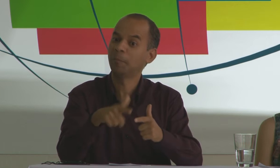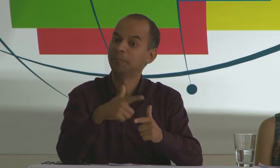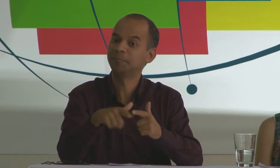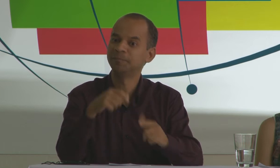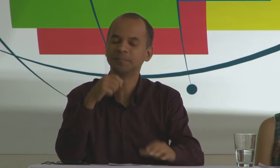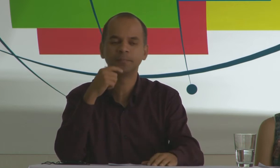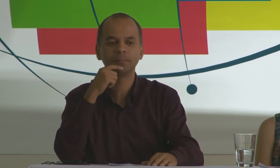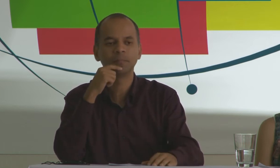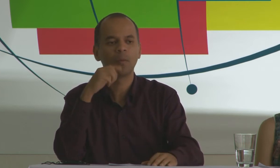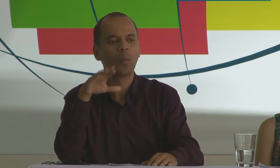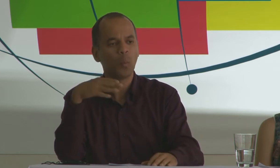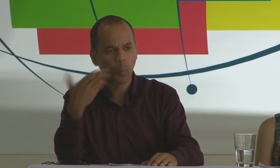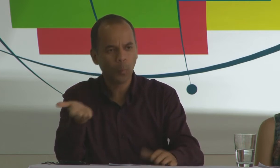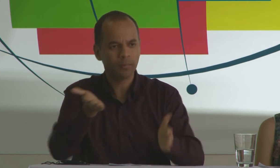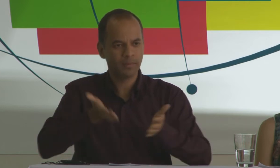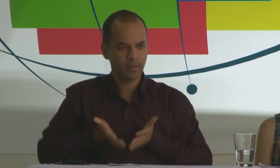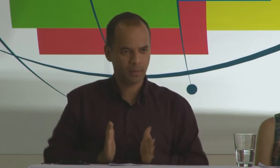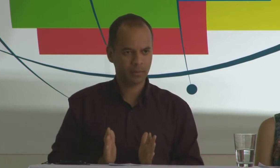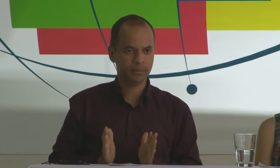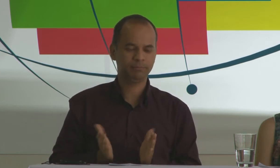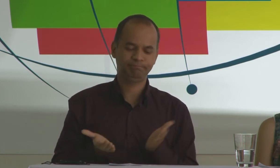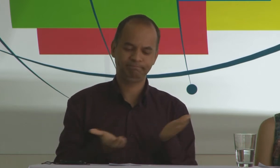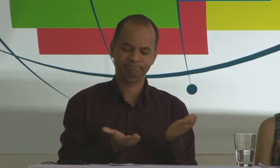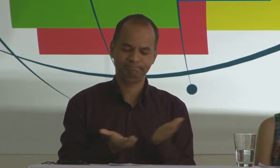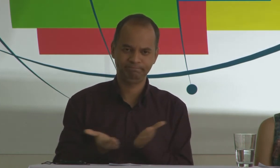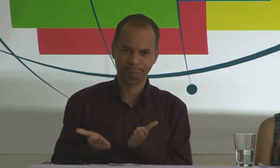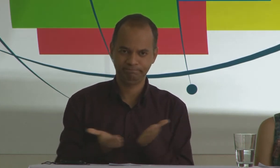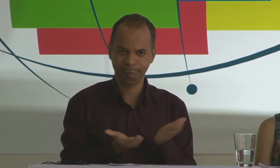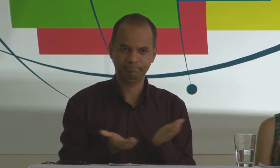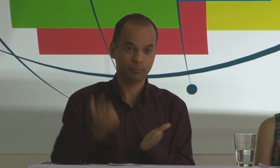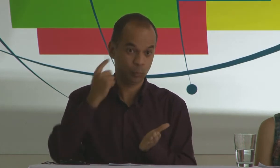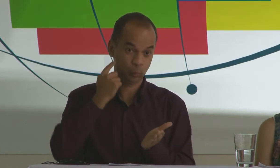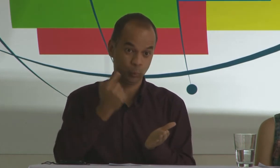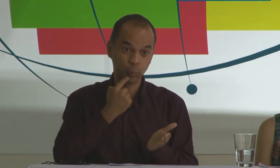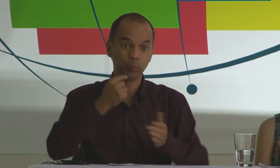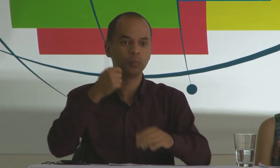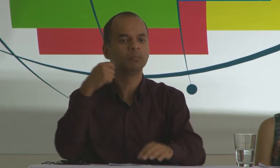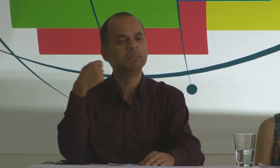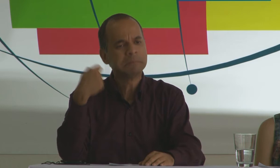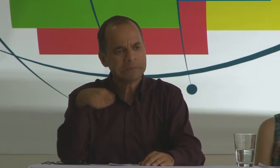sabem isso, na verdade. E isso também representa um grande problema, né? Porque